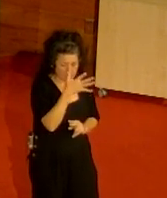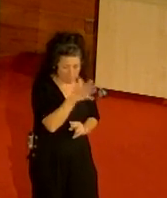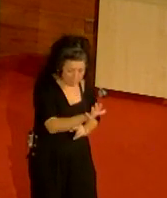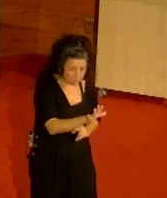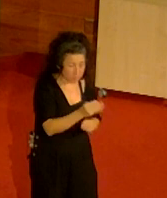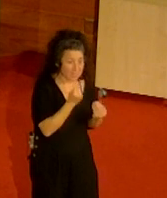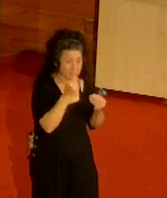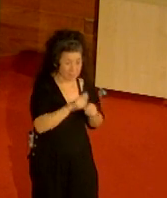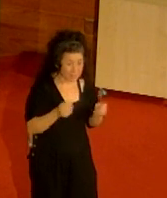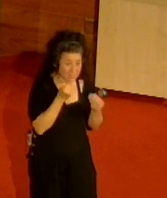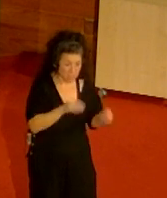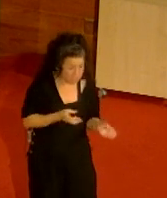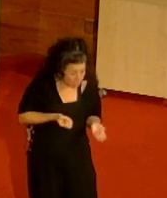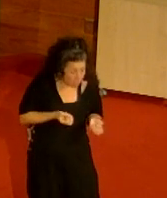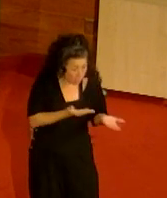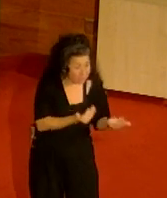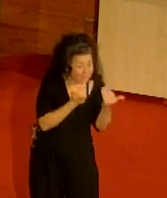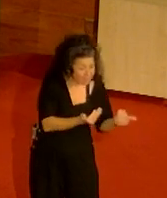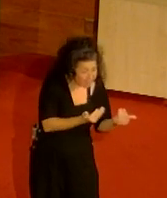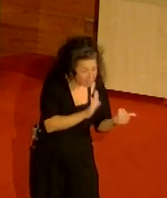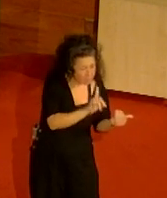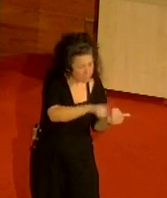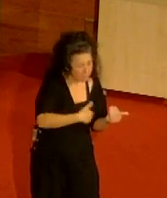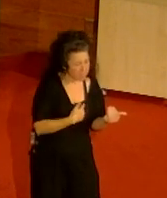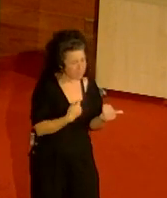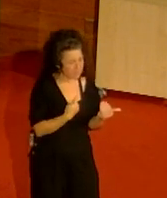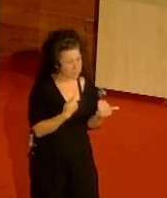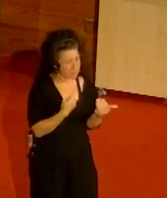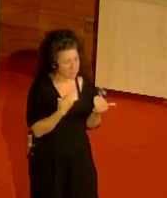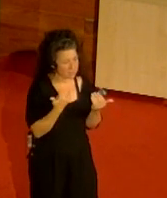las historias de las personas, pero también acabar llegando